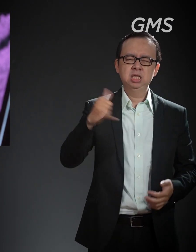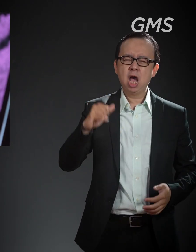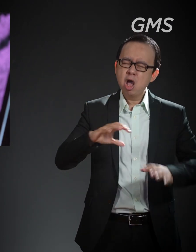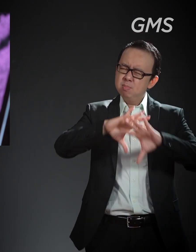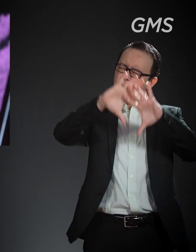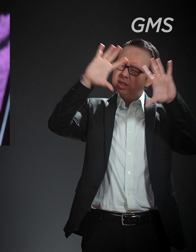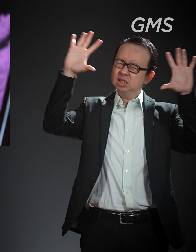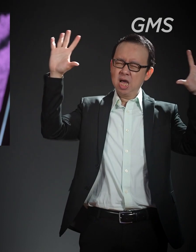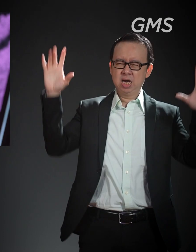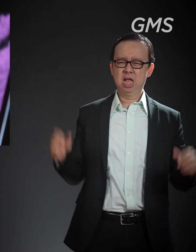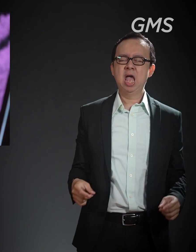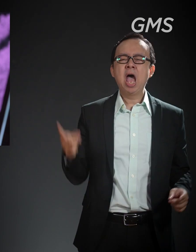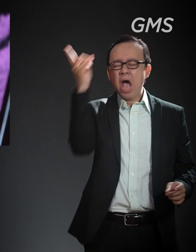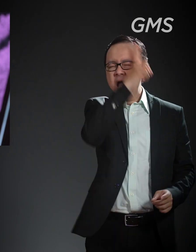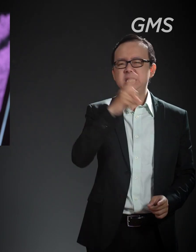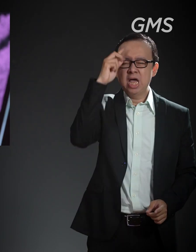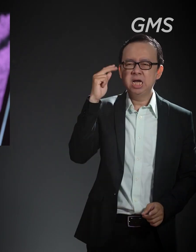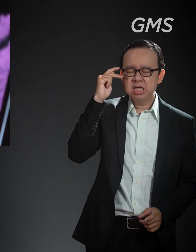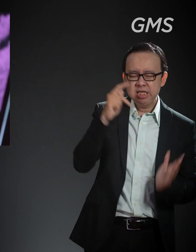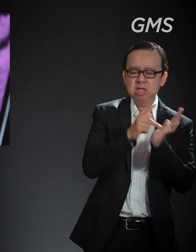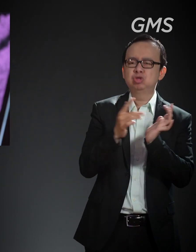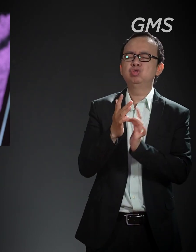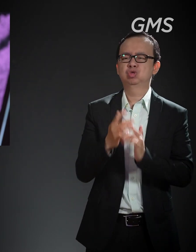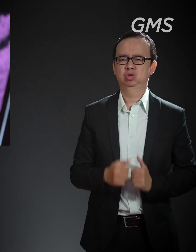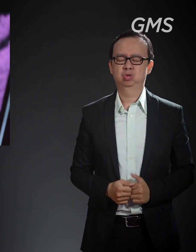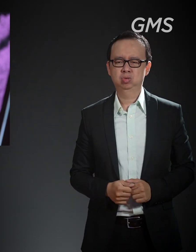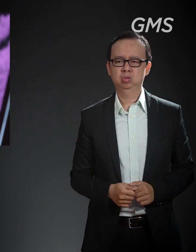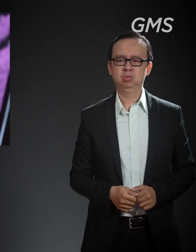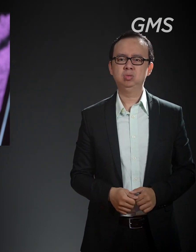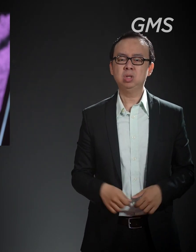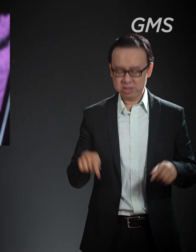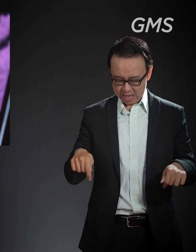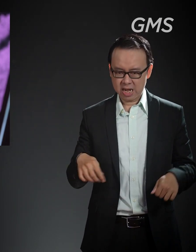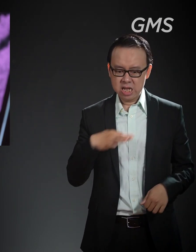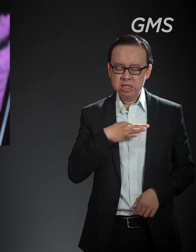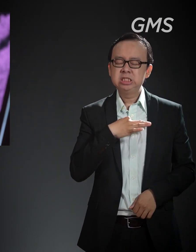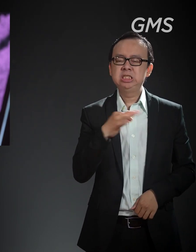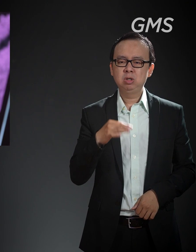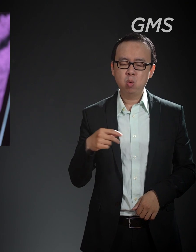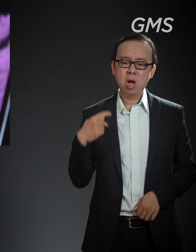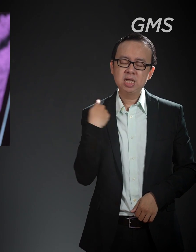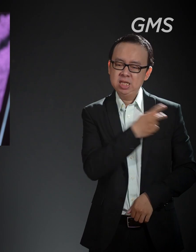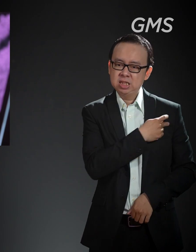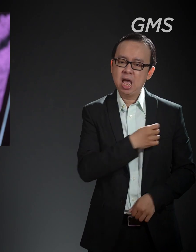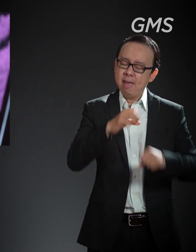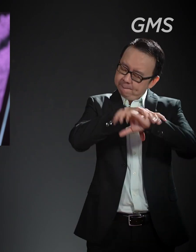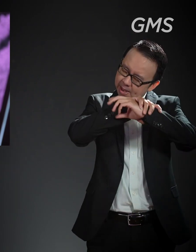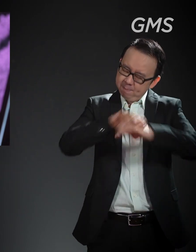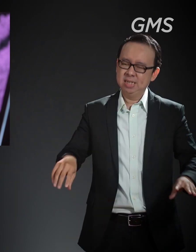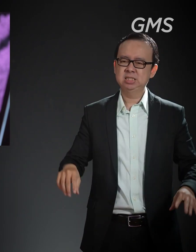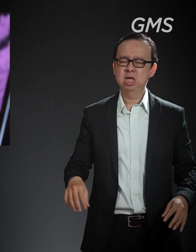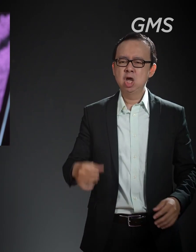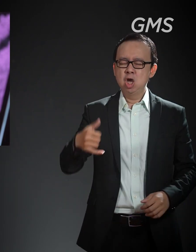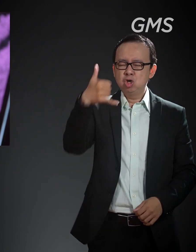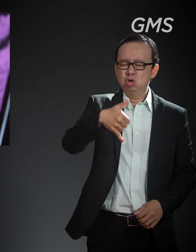Yesus sebagai Tuhan kita. Hari ini jiwa kita sudah dibebaskan, dosa kita diampuni, tidak ada